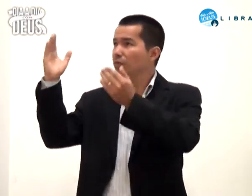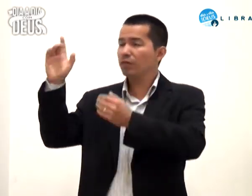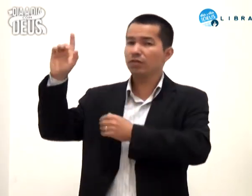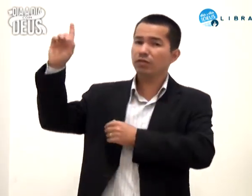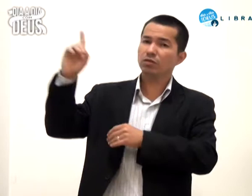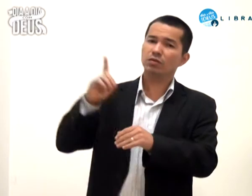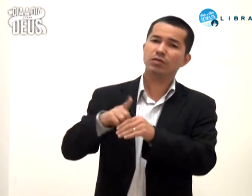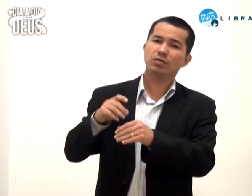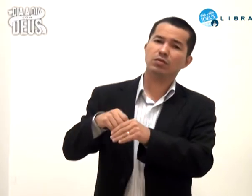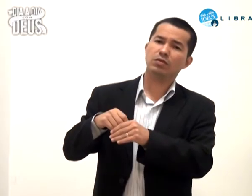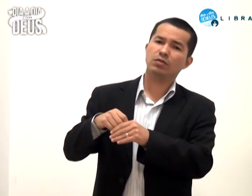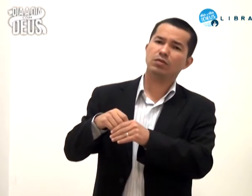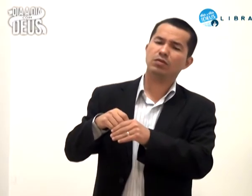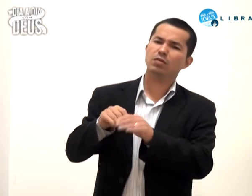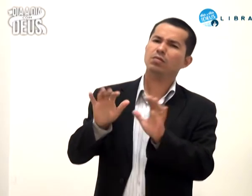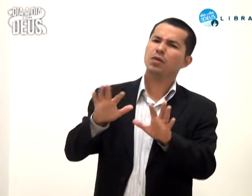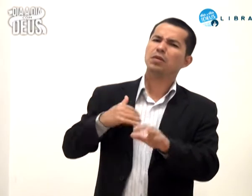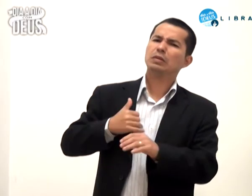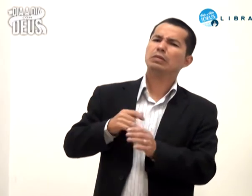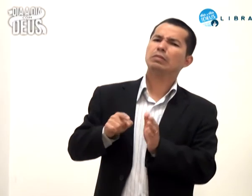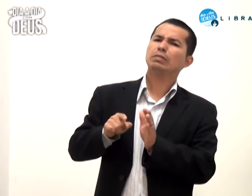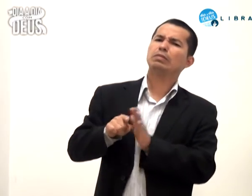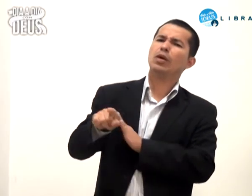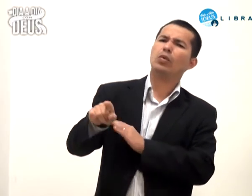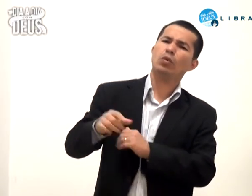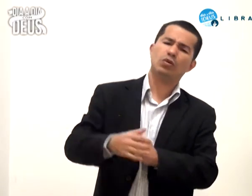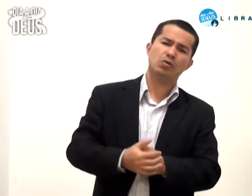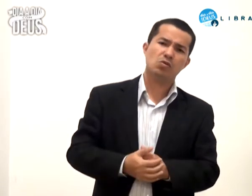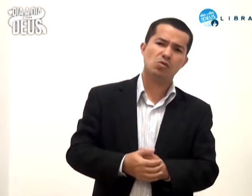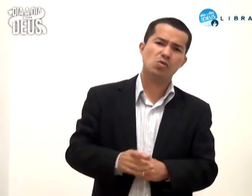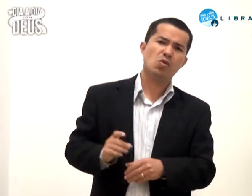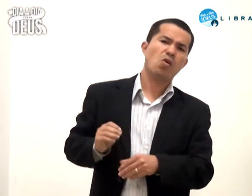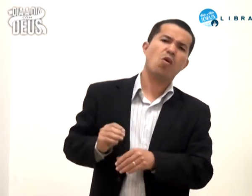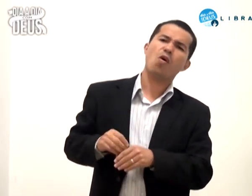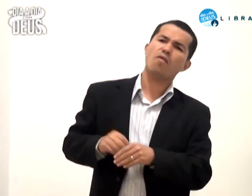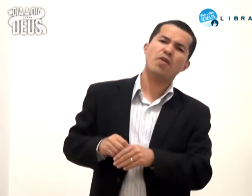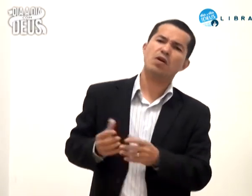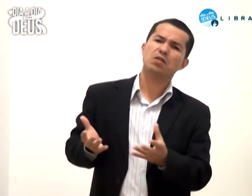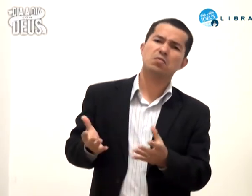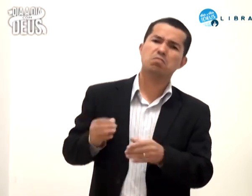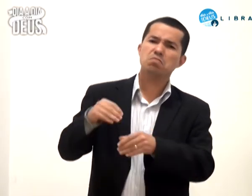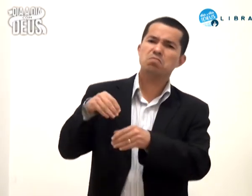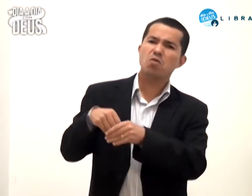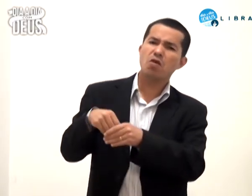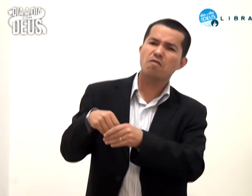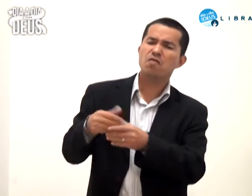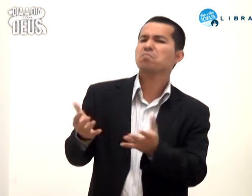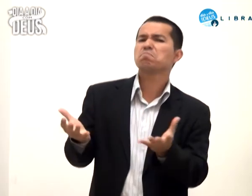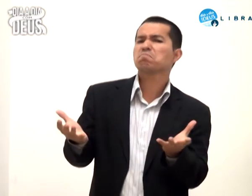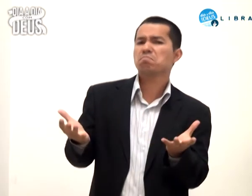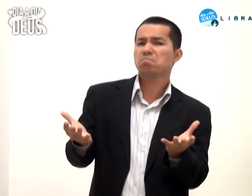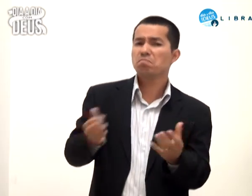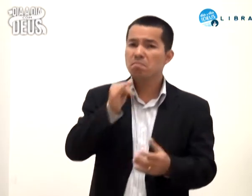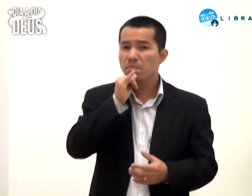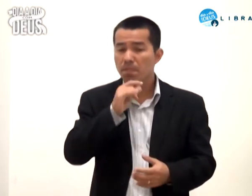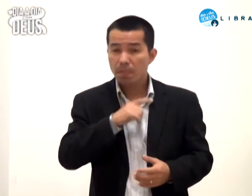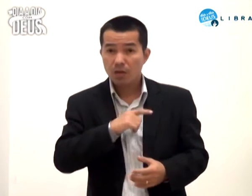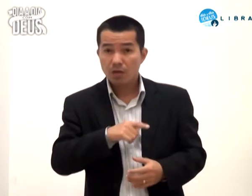e nós devolvemos a Deus, então, o que são as ofertas?